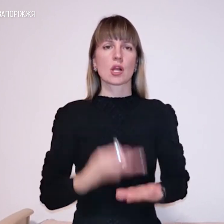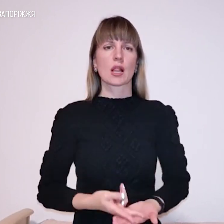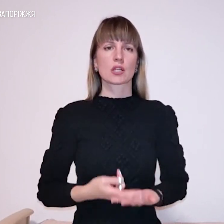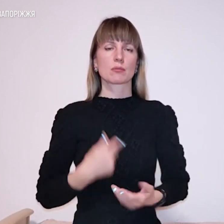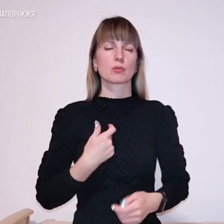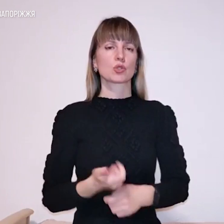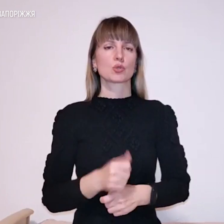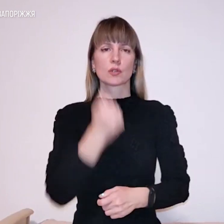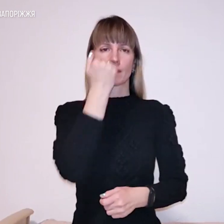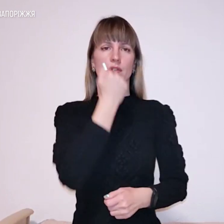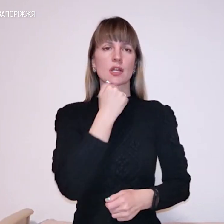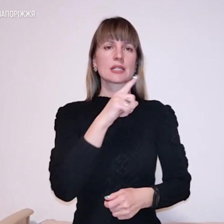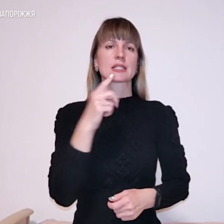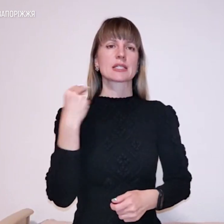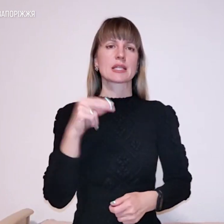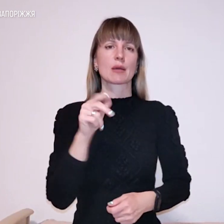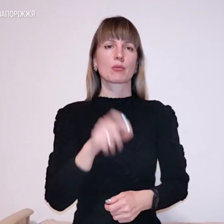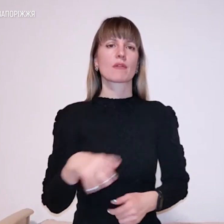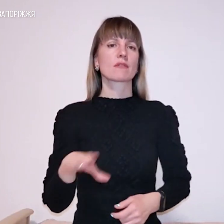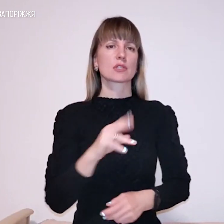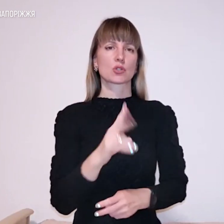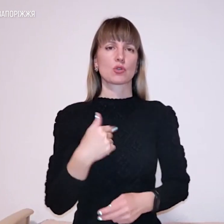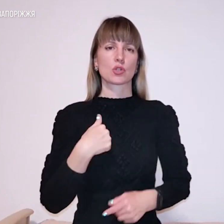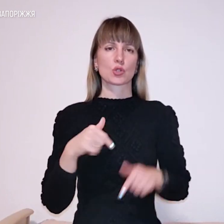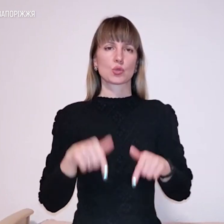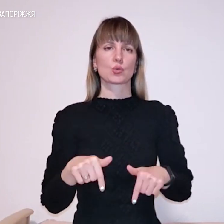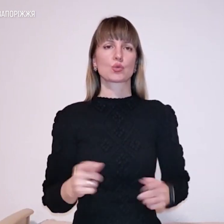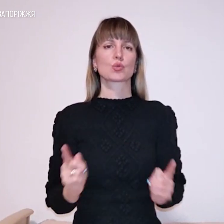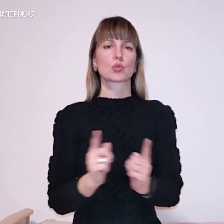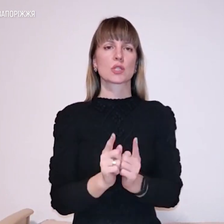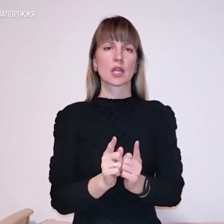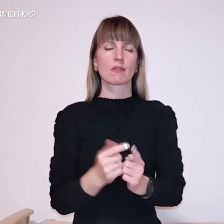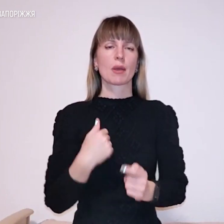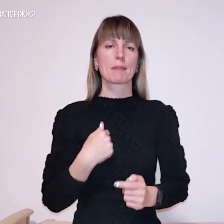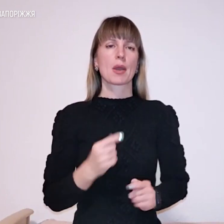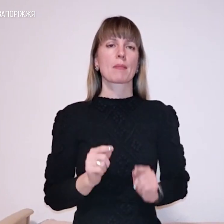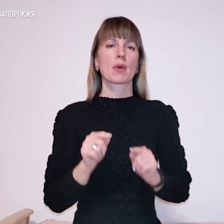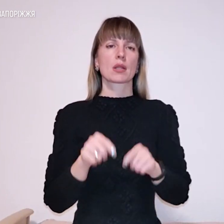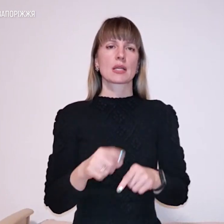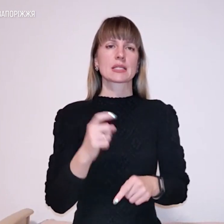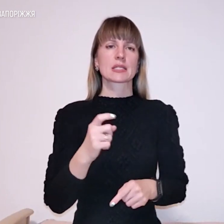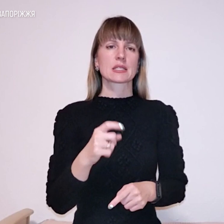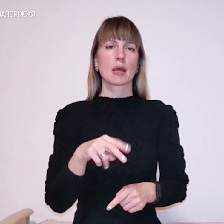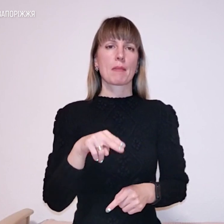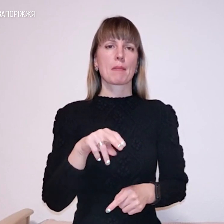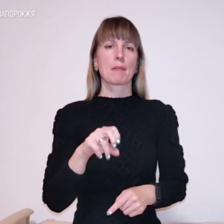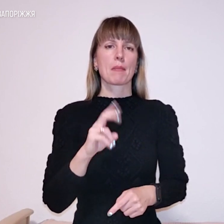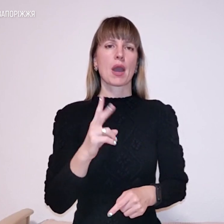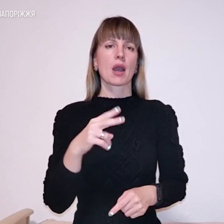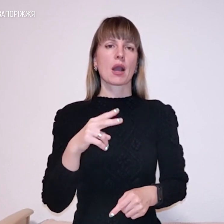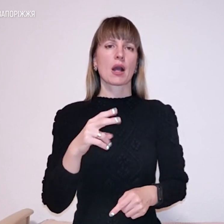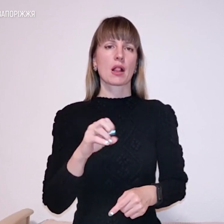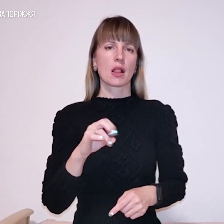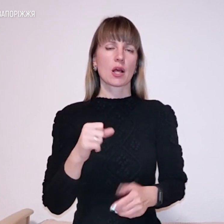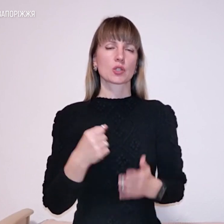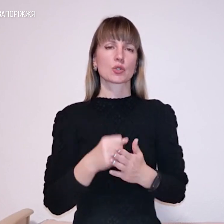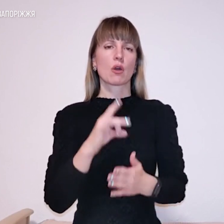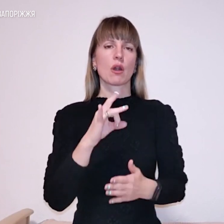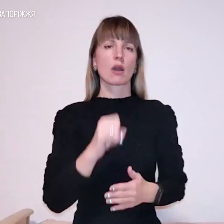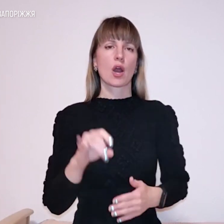дуже вдячні запоріжцям всім, хто нас тут зустрів. Тому що ми потрапили з пекла до раю. Дякую всім вам за те, що